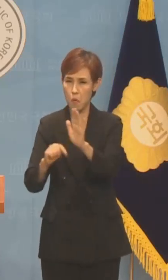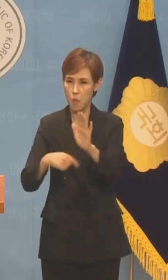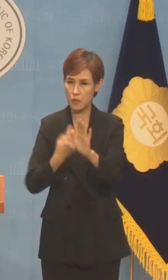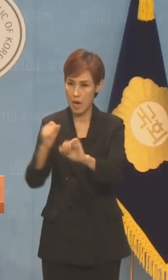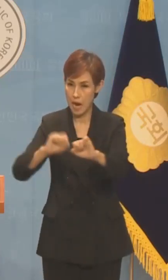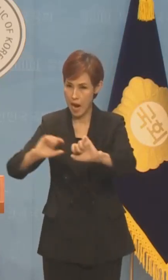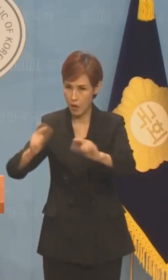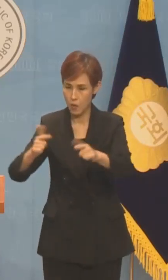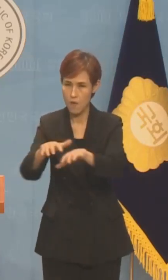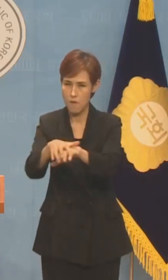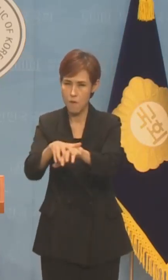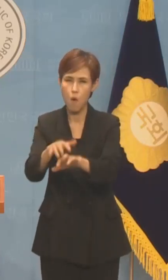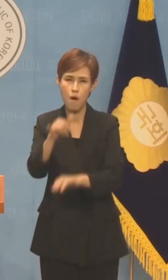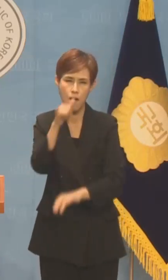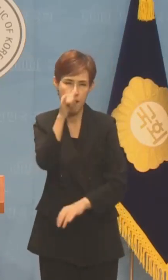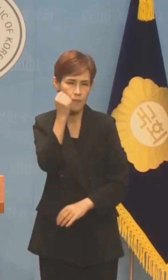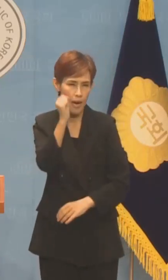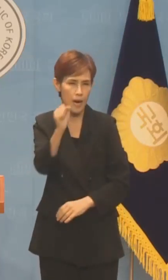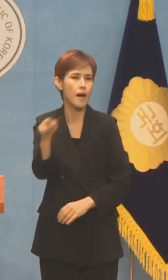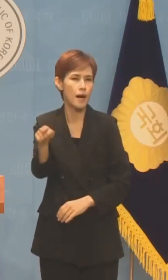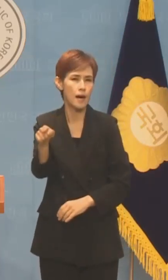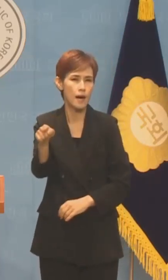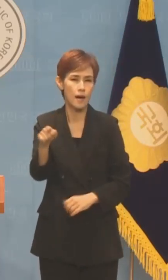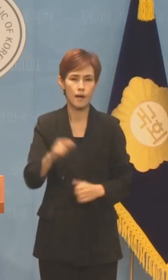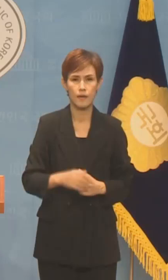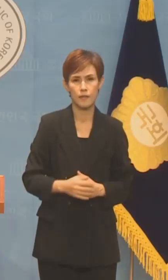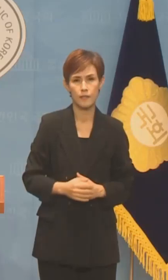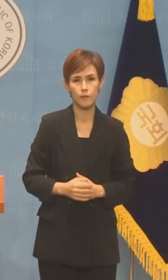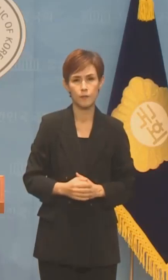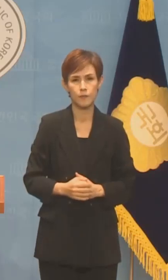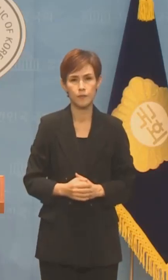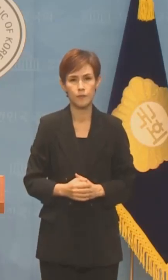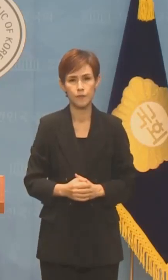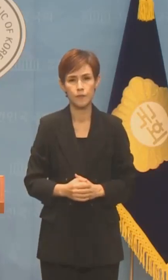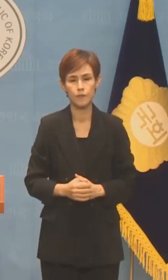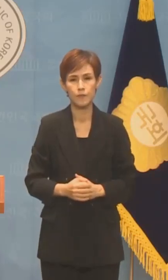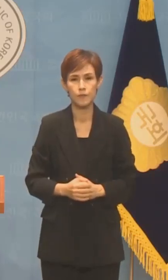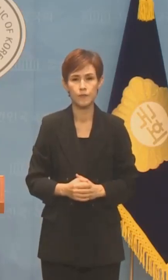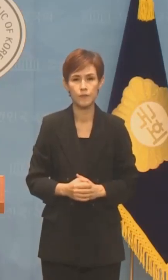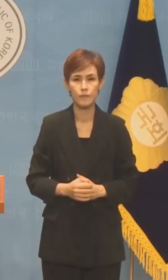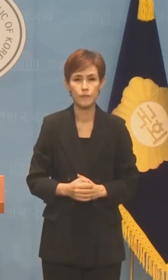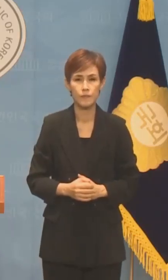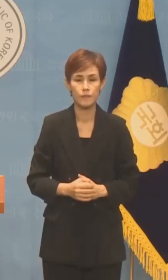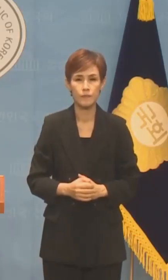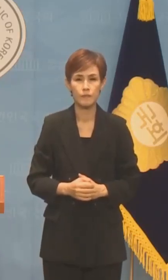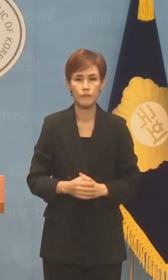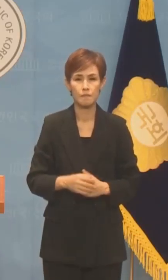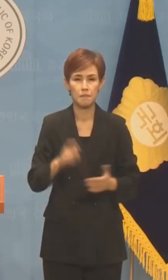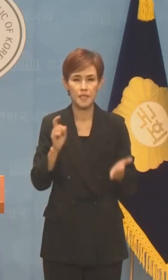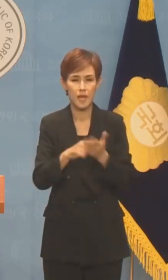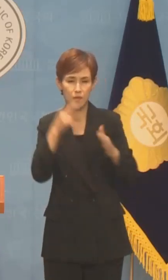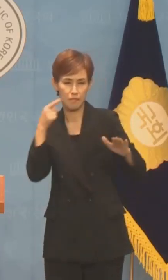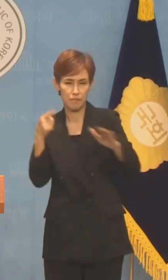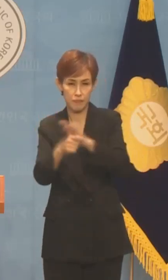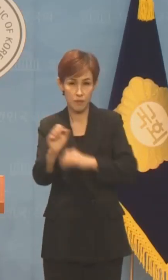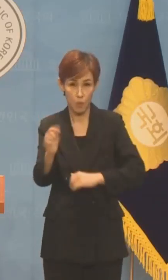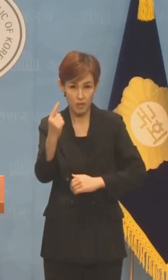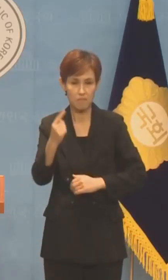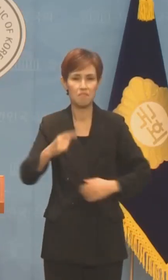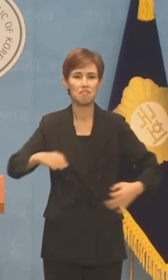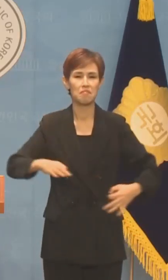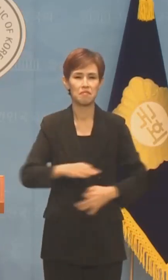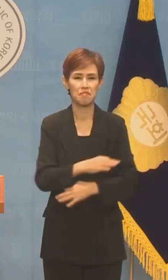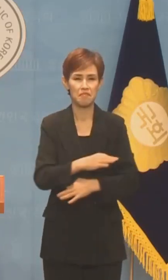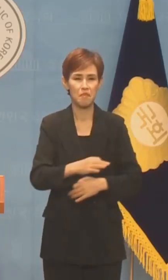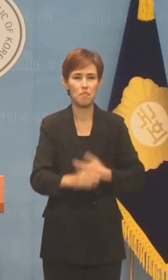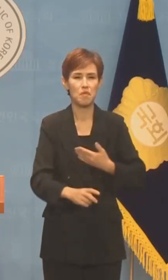아니라 조직적인 움직임으로 보이고 있다는 정황입니다. 이는 최근 비상계엄의 원인을 부정선거 증거